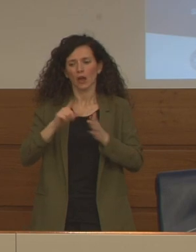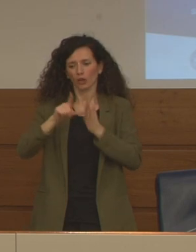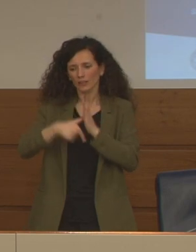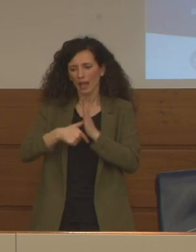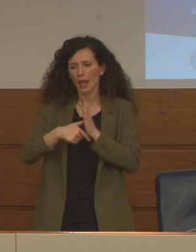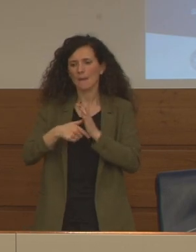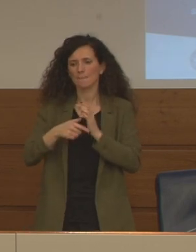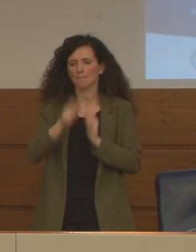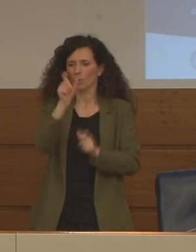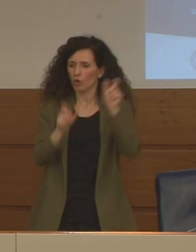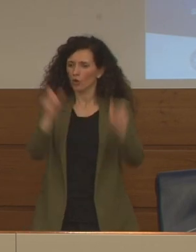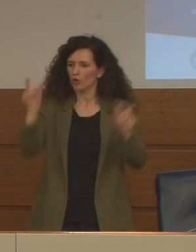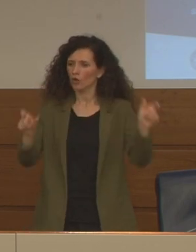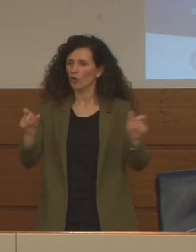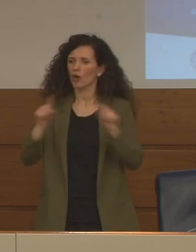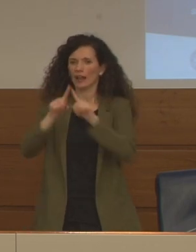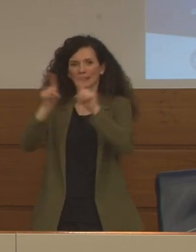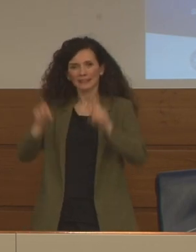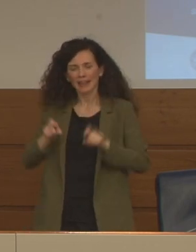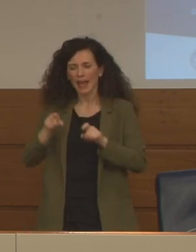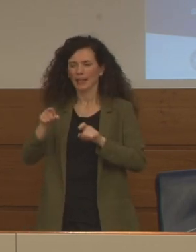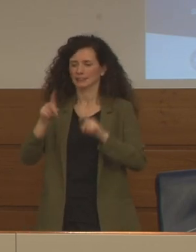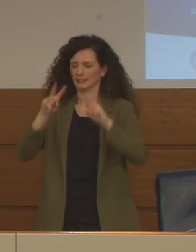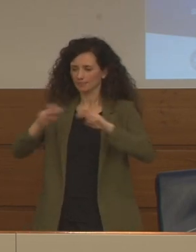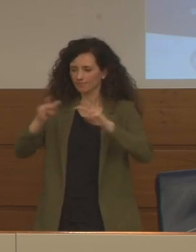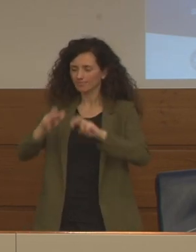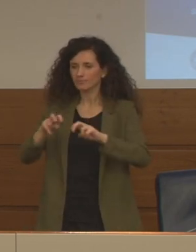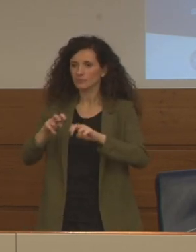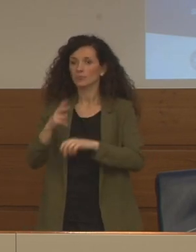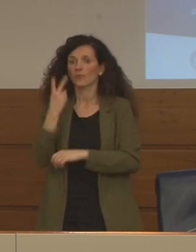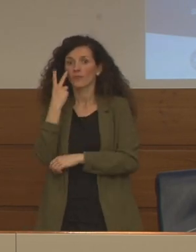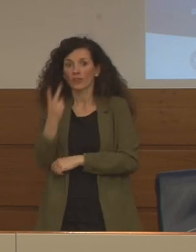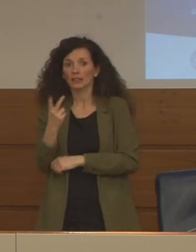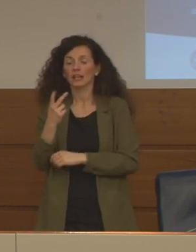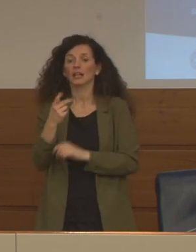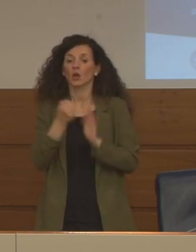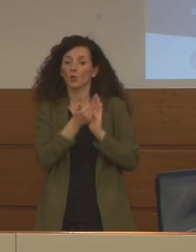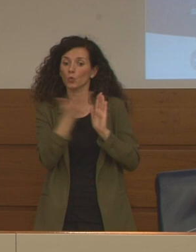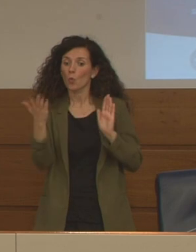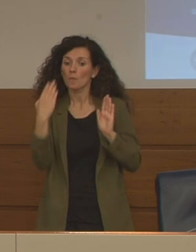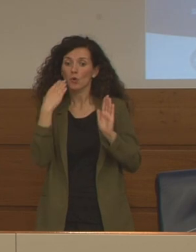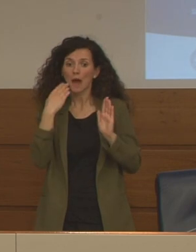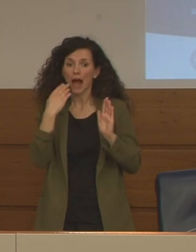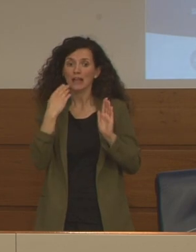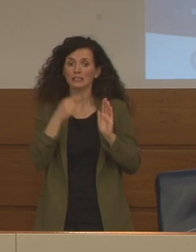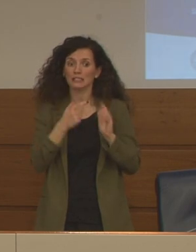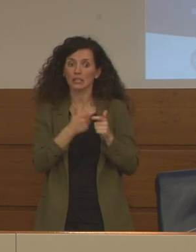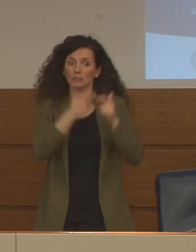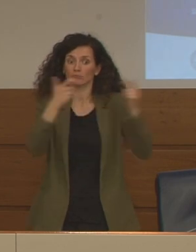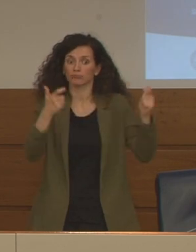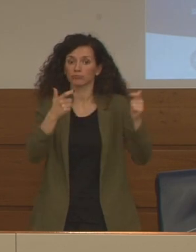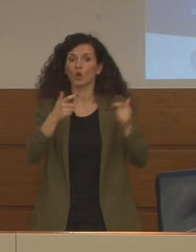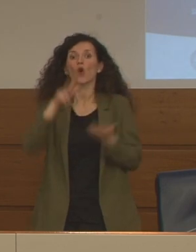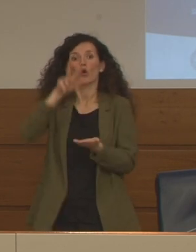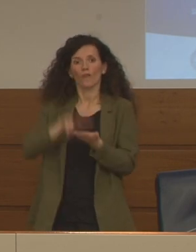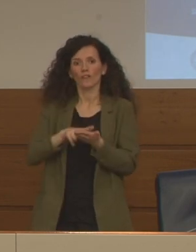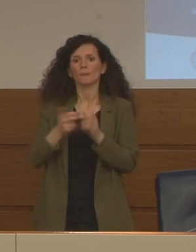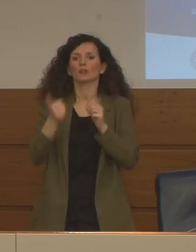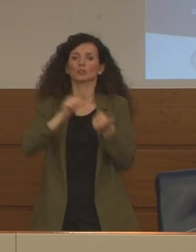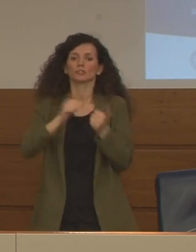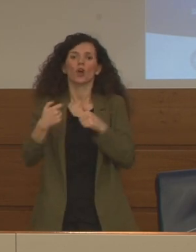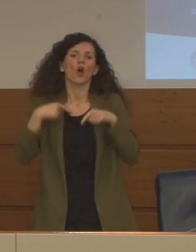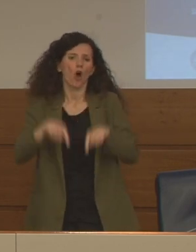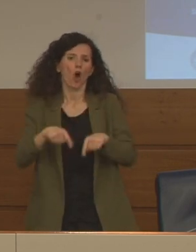persone che vengono testate dobbiamo anche vedere se poi questo dato viene confermato questo è il dato che oggi ci siamo